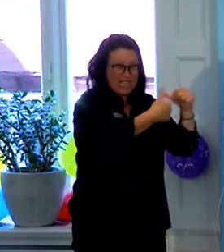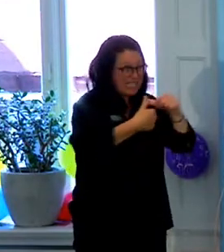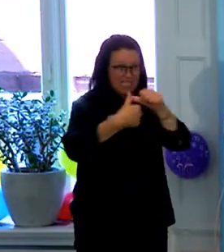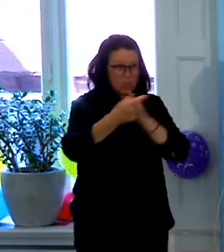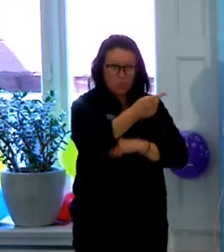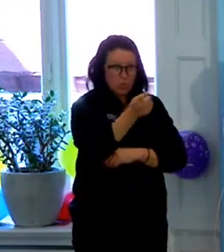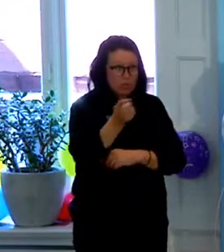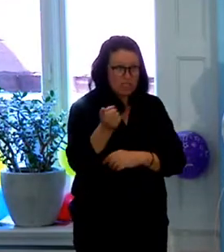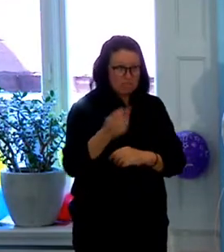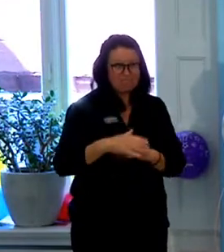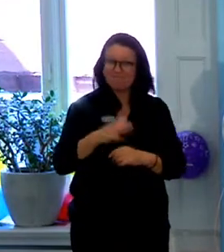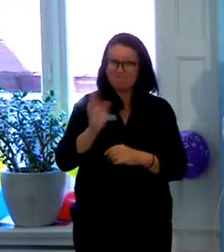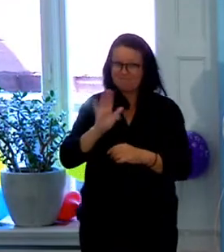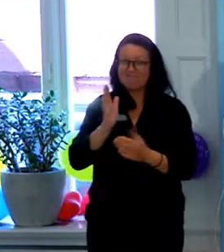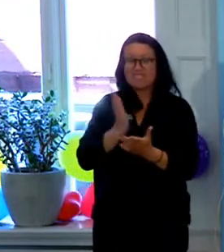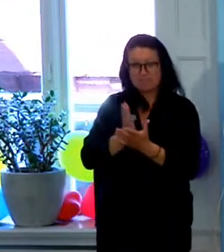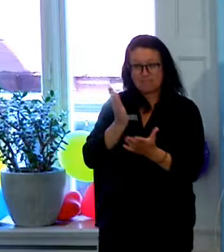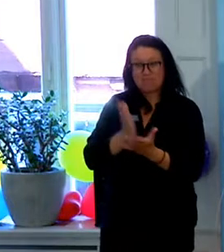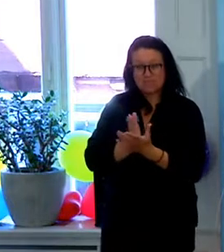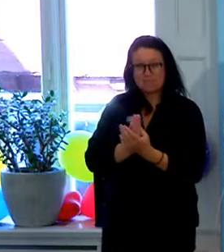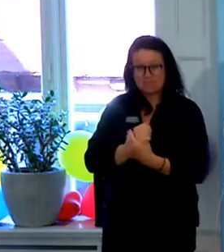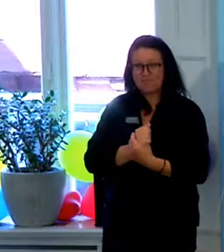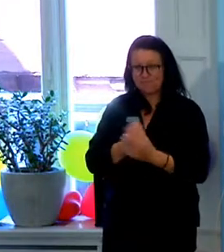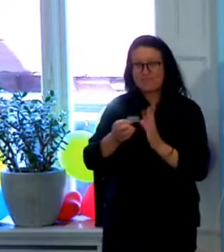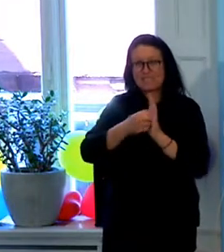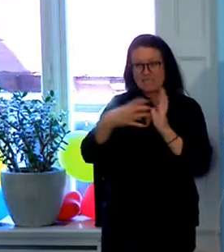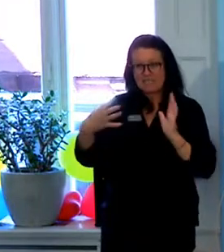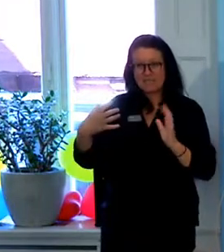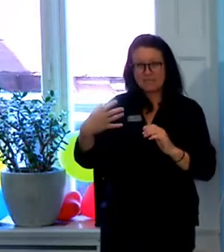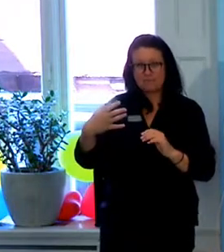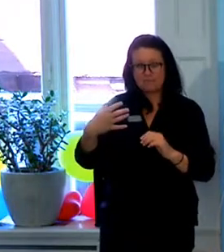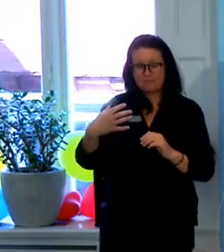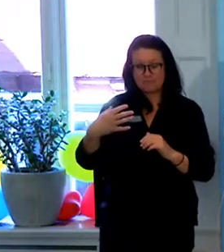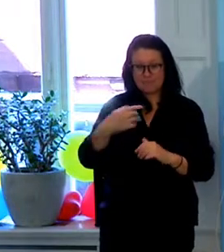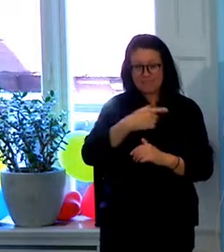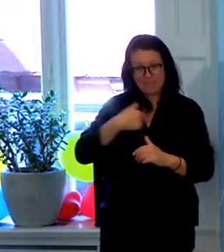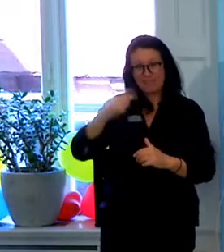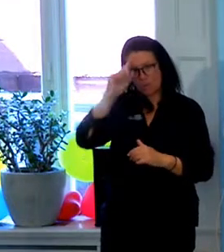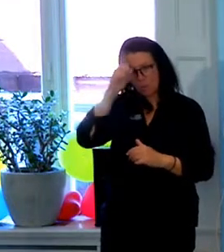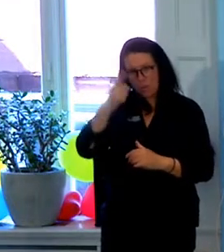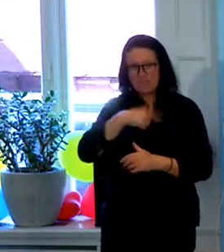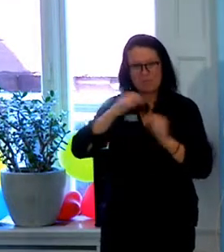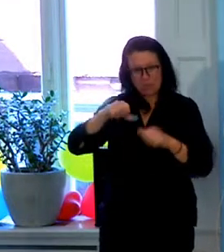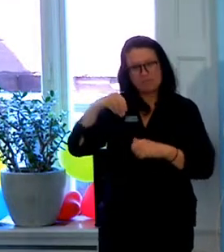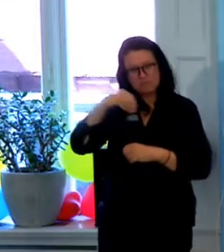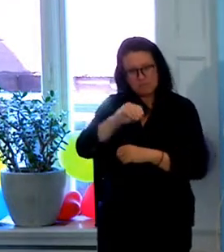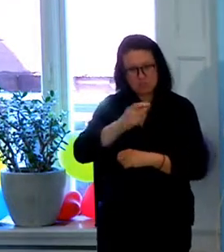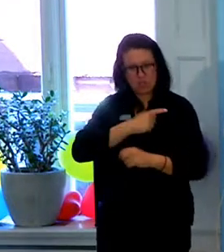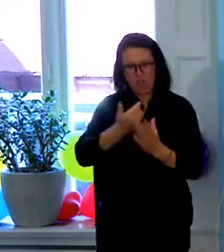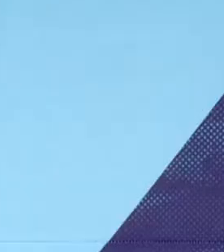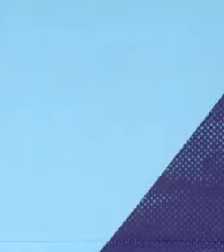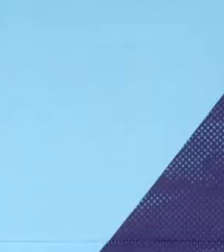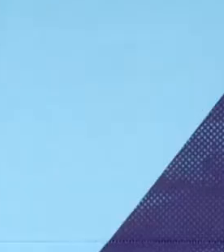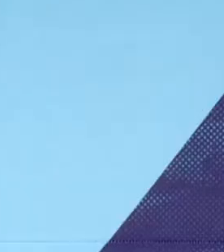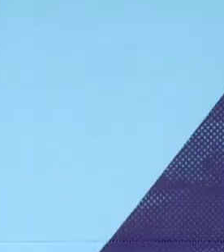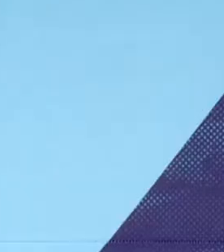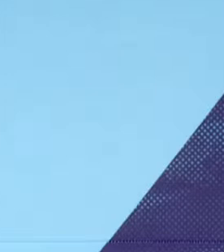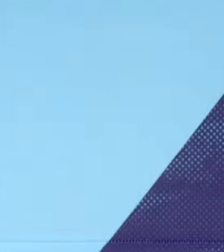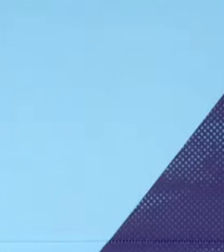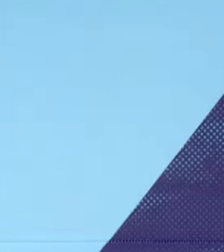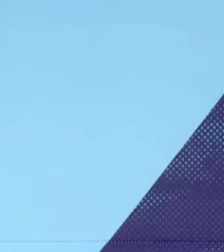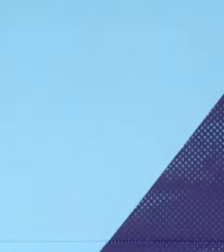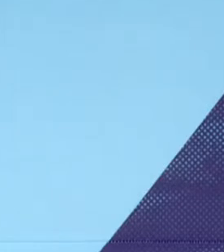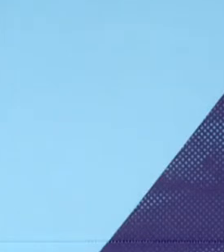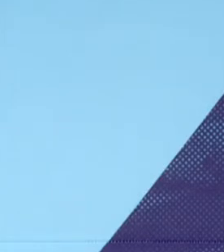heller faktiskt. Och därför så har vi insett att vi måste lägga mycket av vår kompetensutveckling på